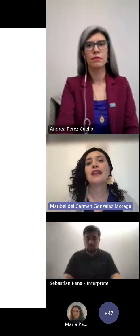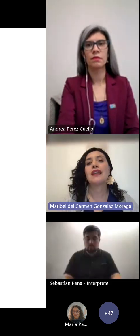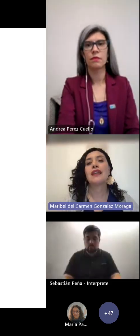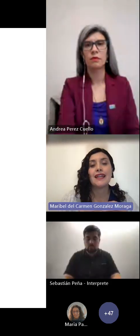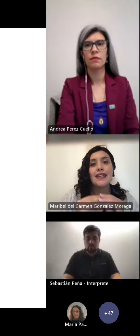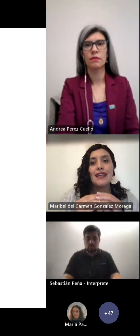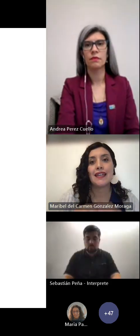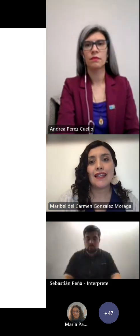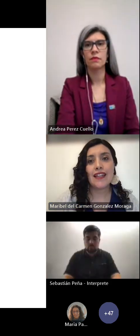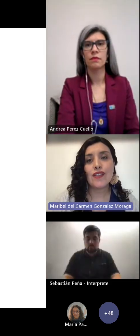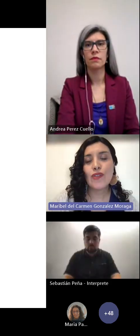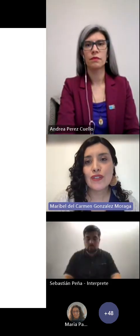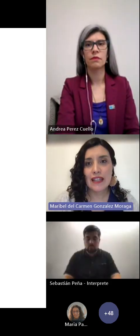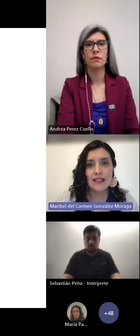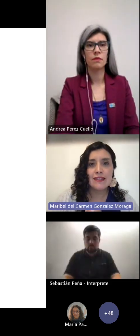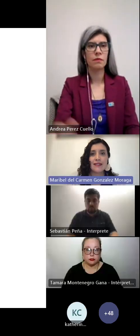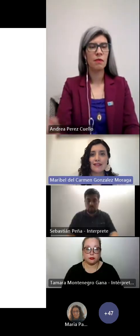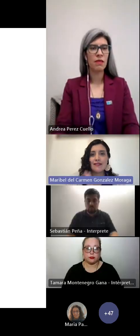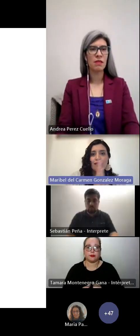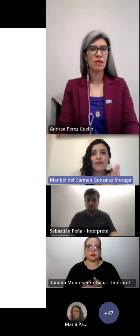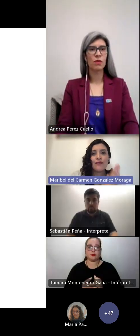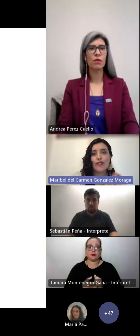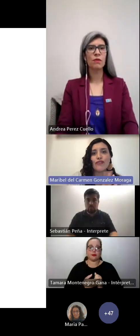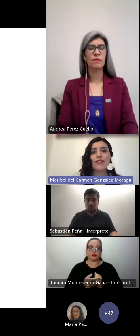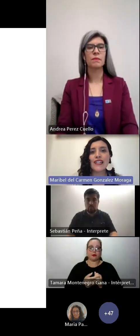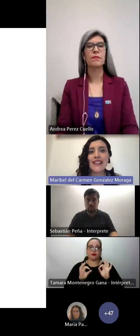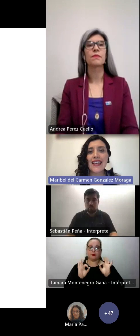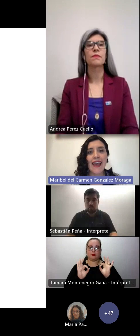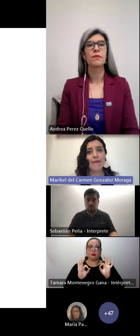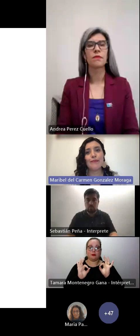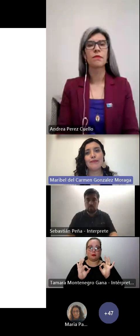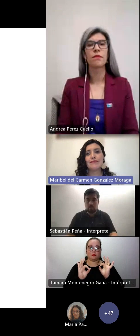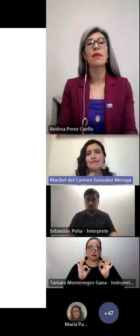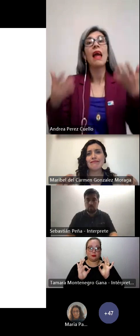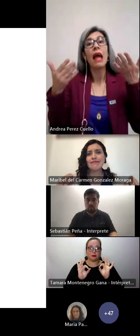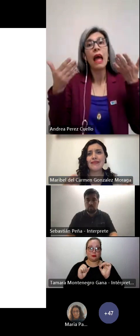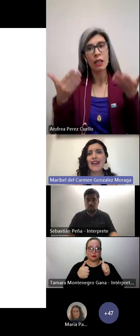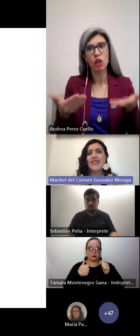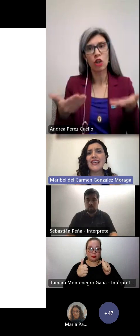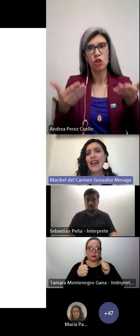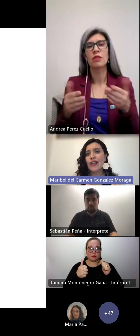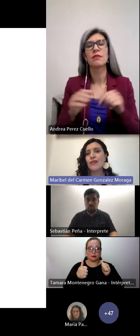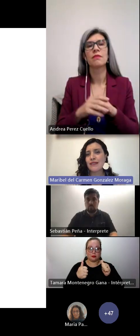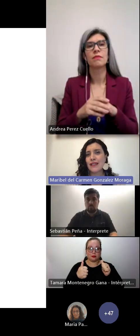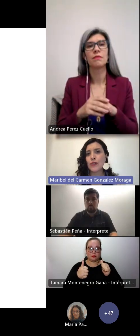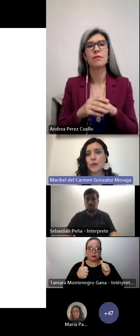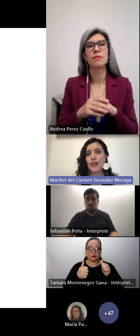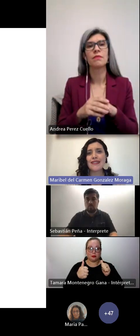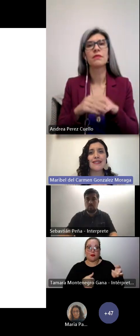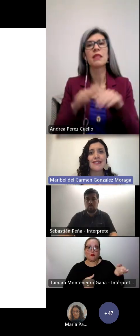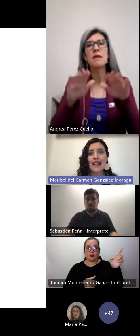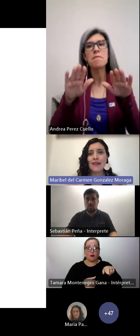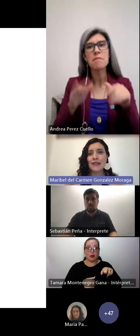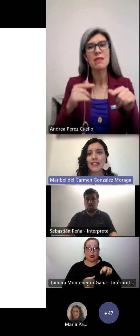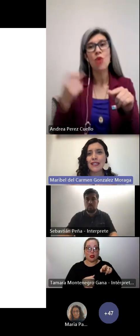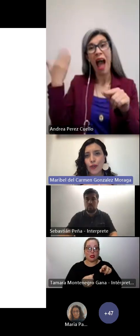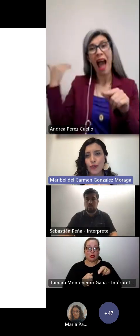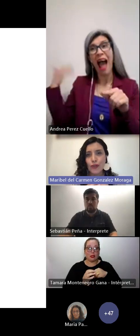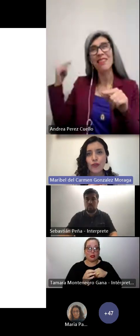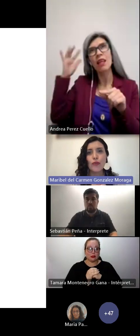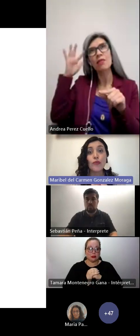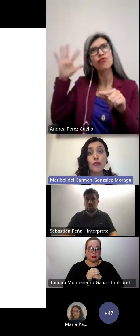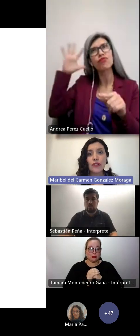Entonces, volviendo a la idea había algo así como